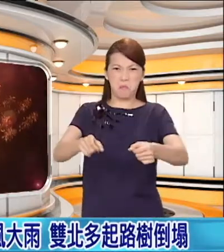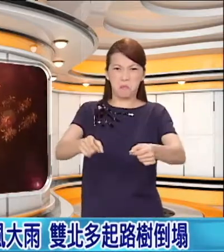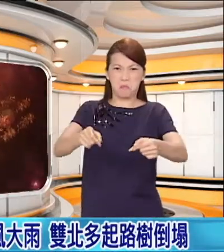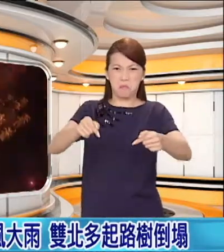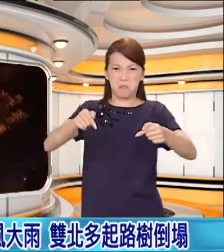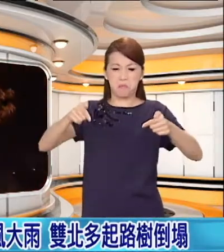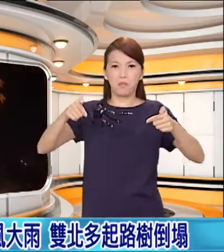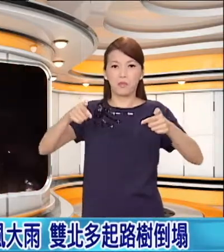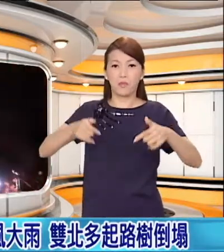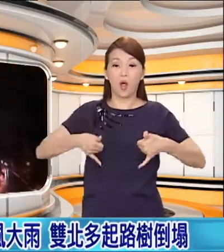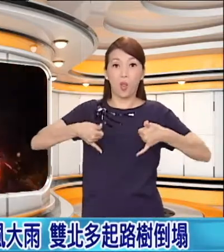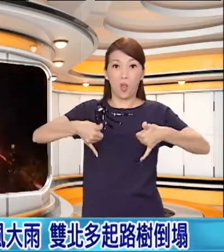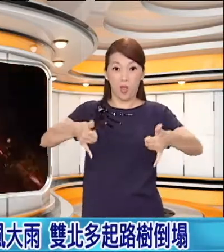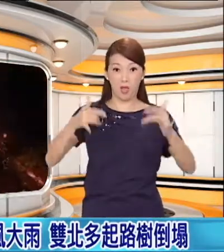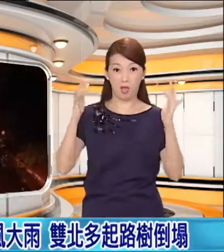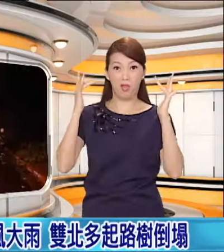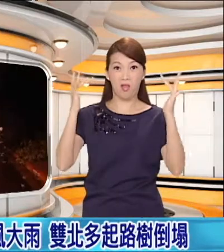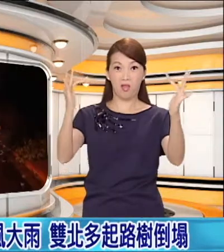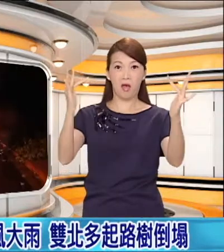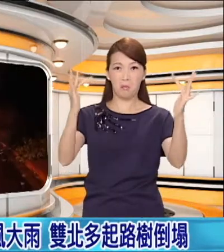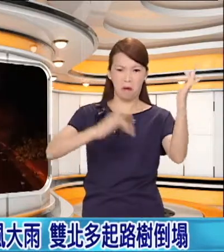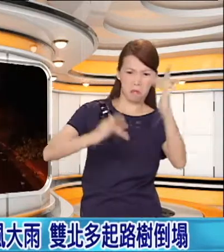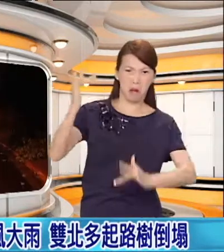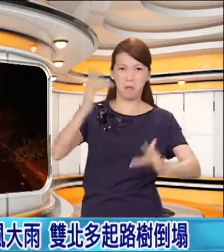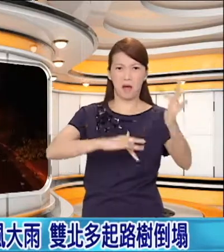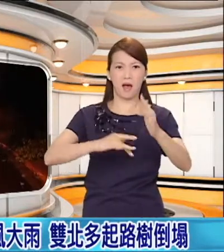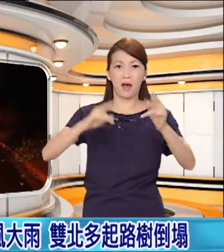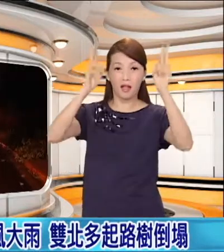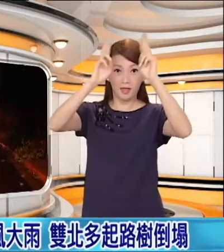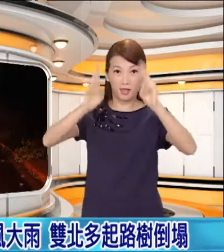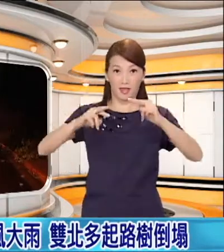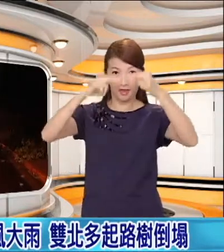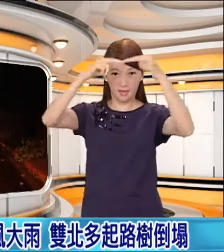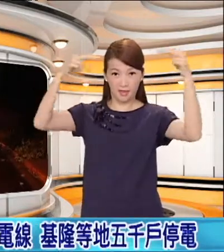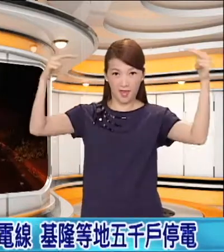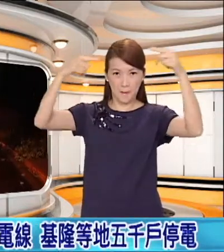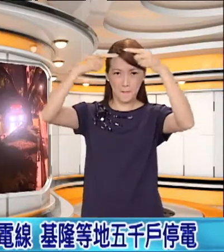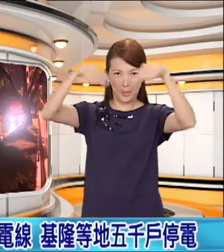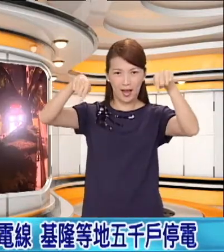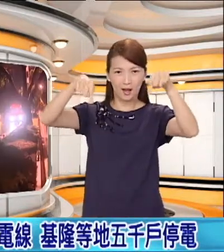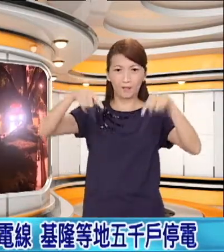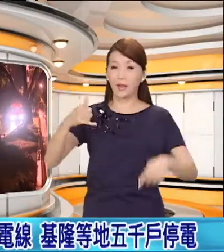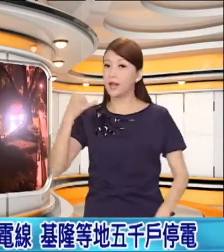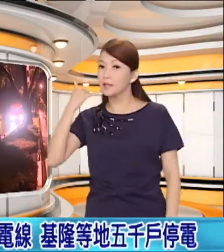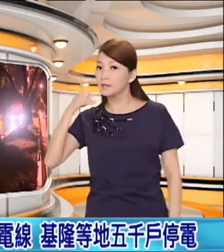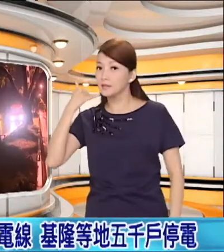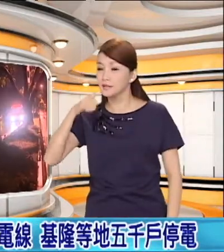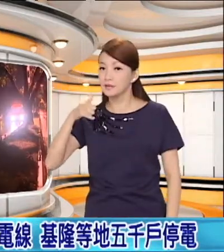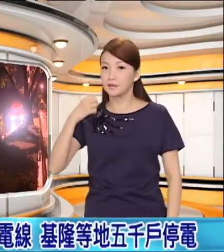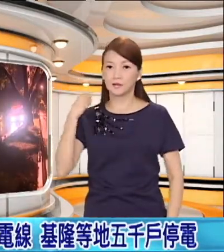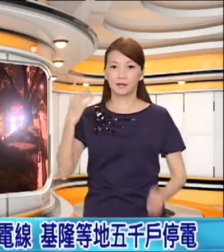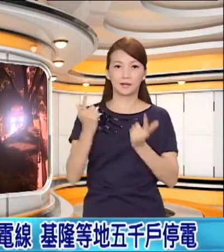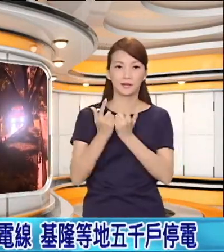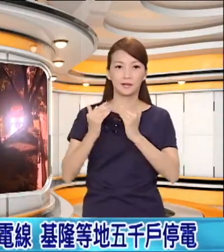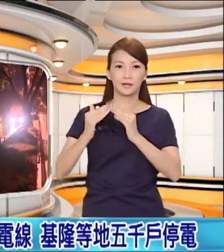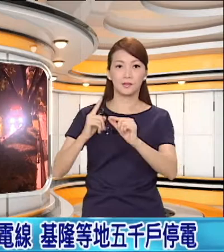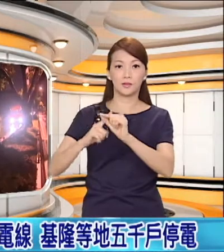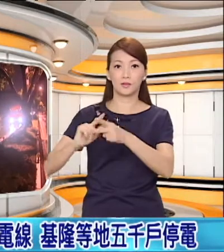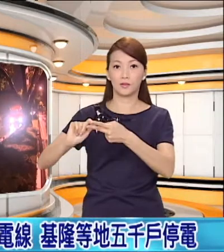路树倒塌，还吹断了电线。在基隆以及新北市的中和、五股跟新店